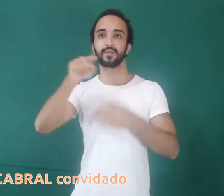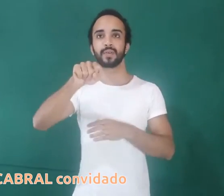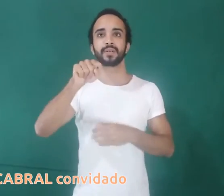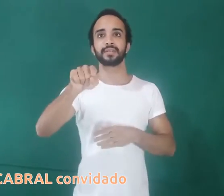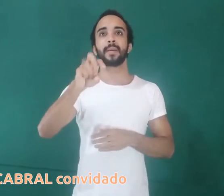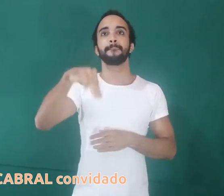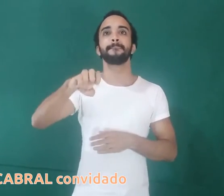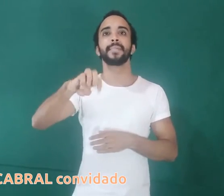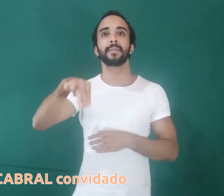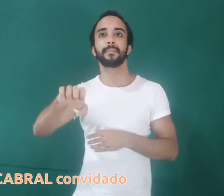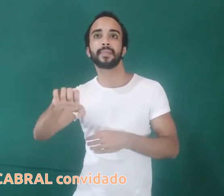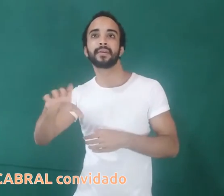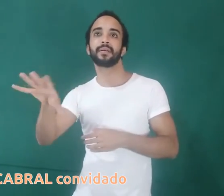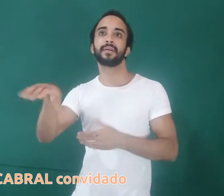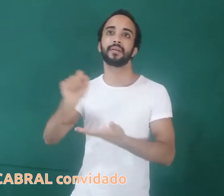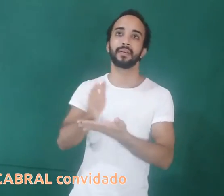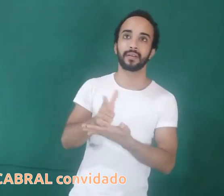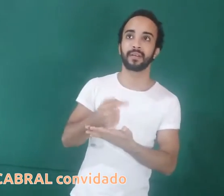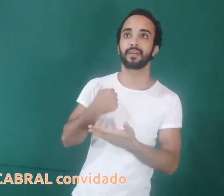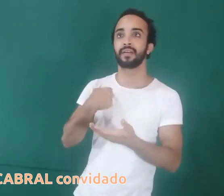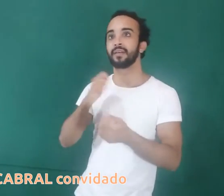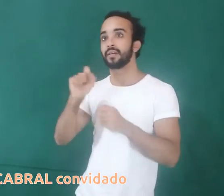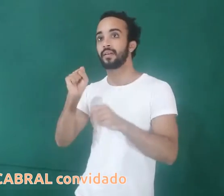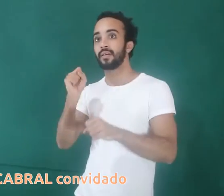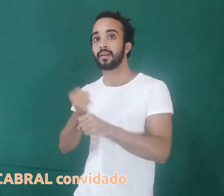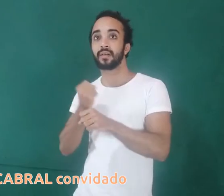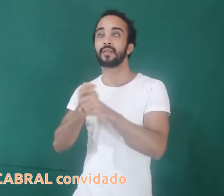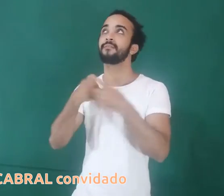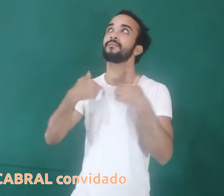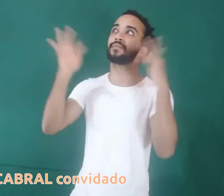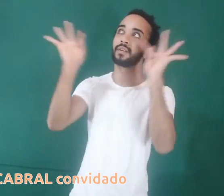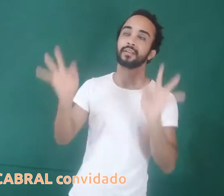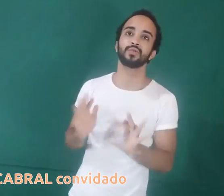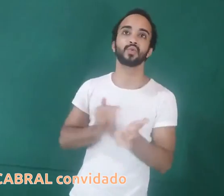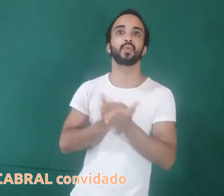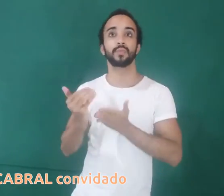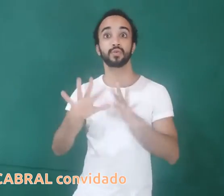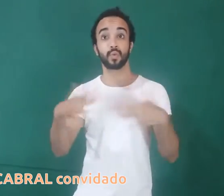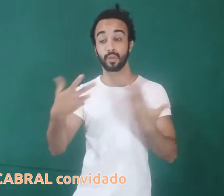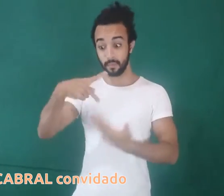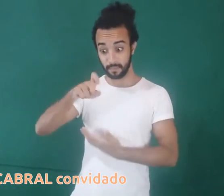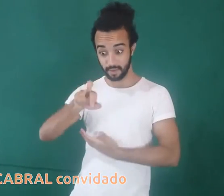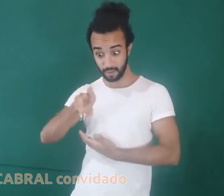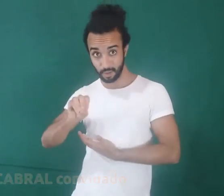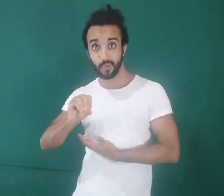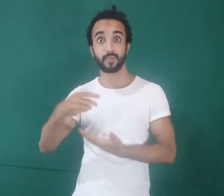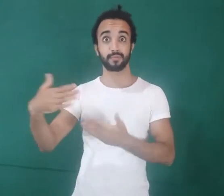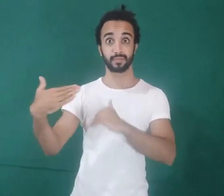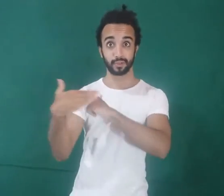A gente tá construindo uma coisa aqui, né? A gente tá construindo uma coisa aqui. Eu tô feliz e desde o começo, quando o Pedro me chamou, eu sabia que poderia